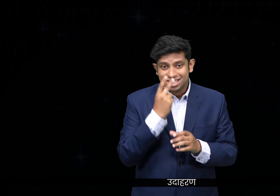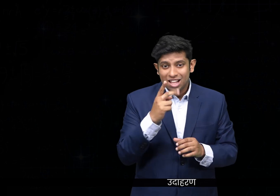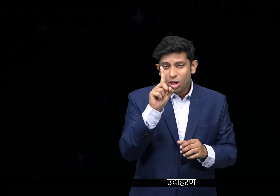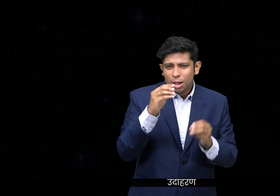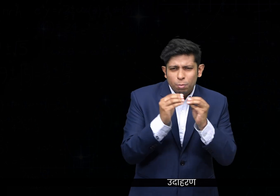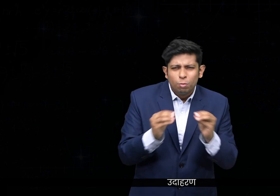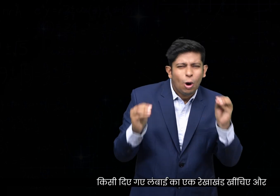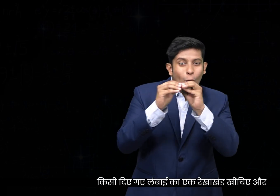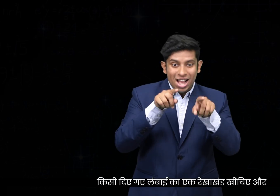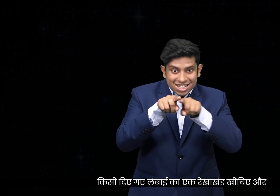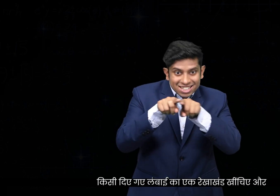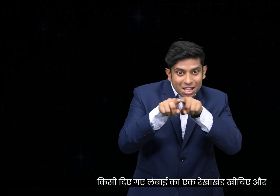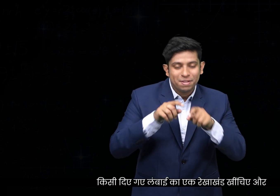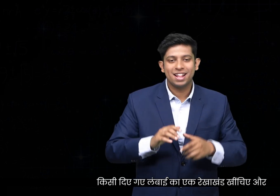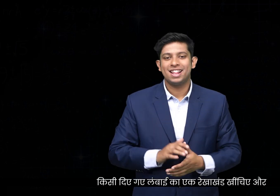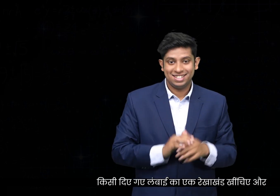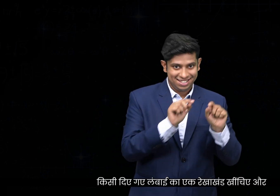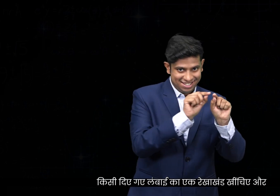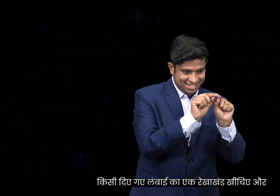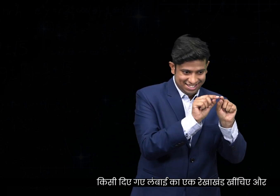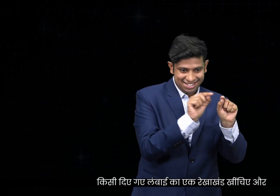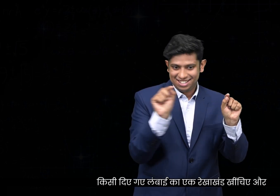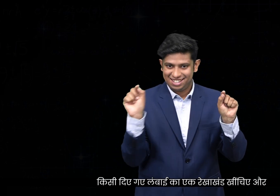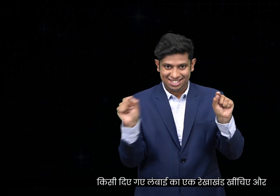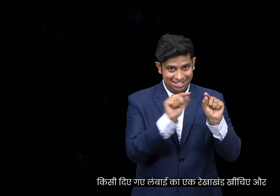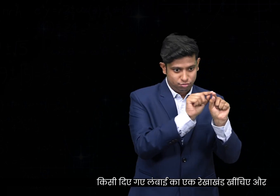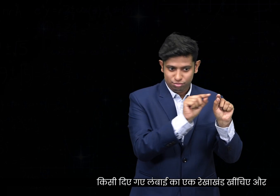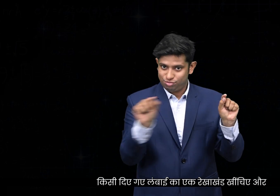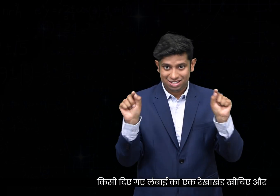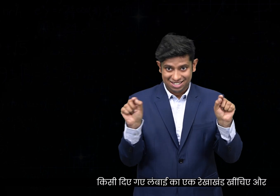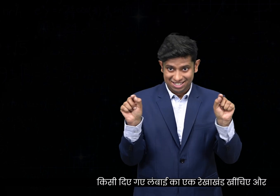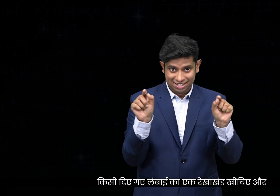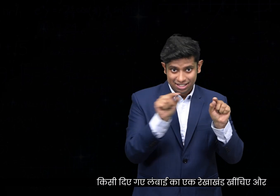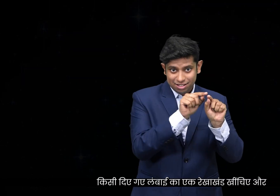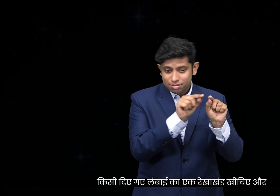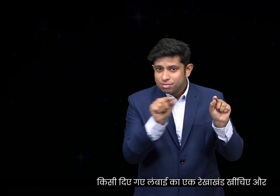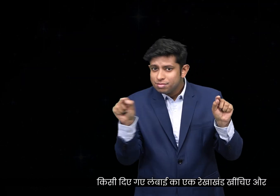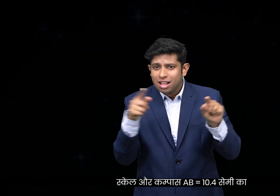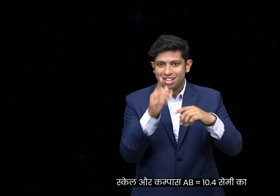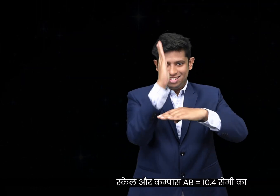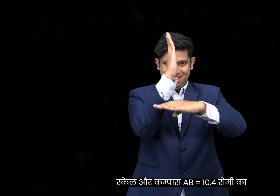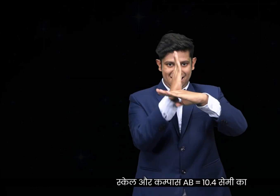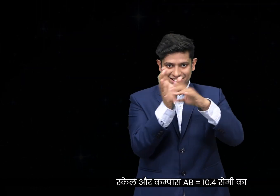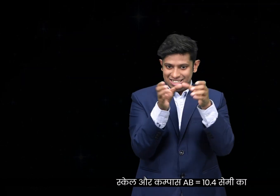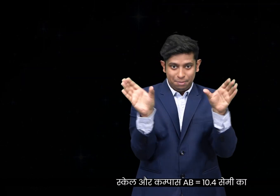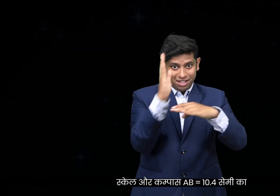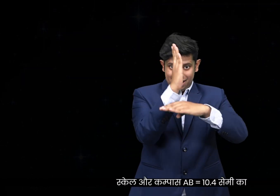उदाहरण, किसी दिए गए लंबाई का एक रेखाखंड खींचिए और स्केल और कंपास